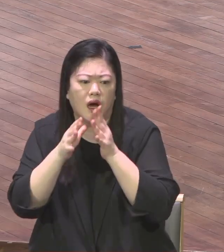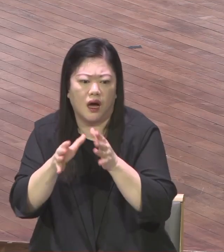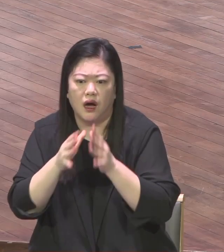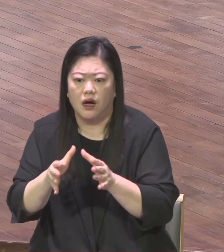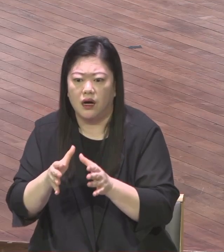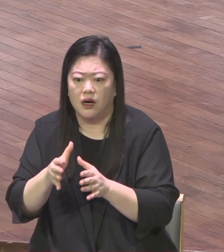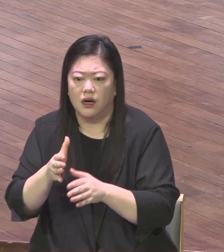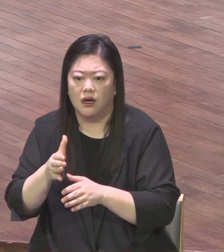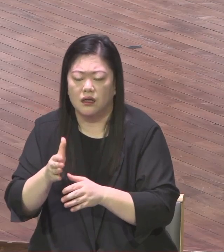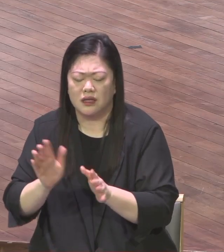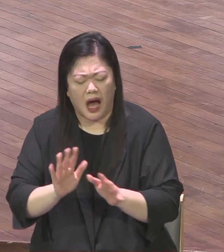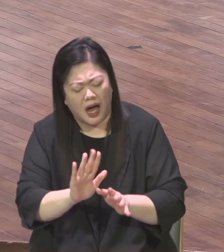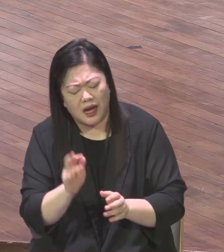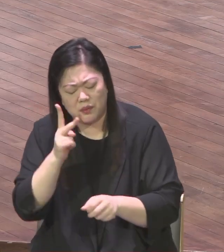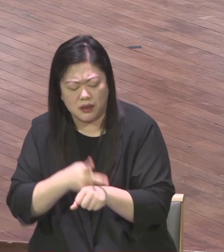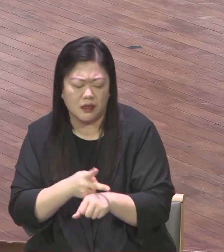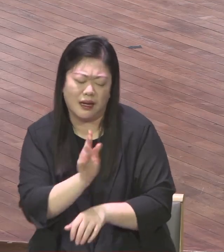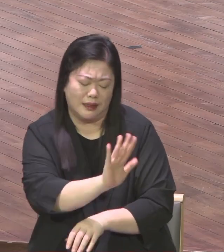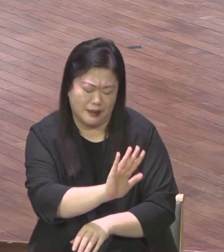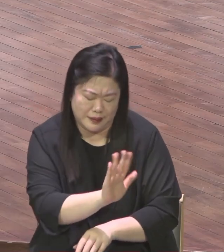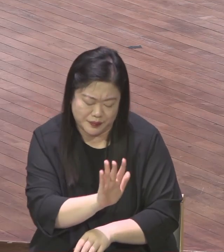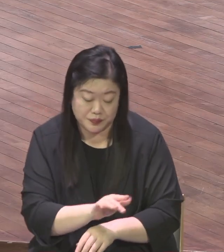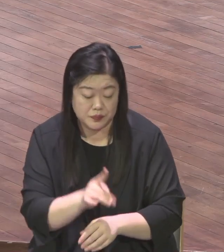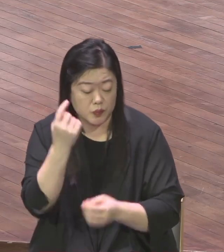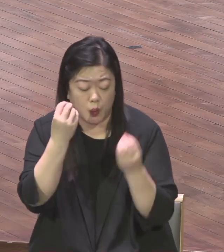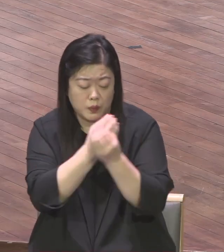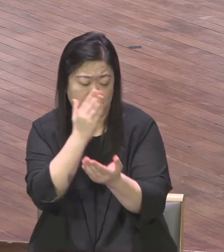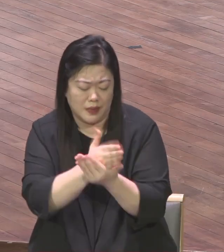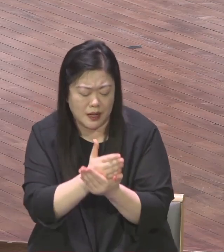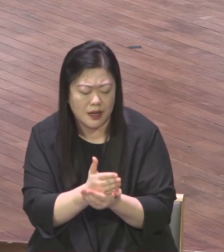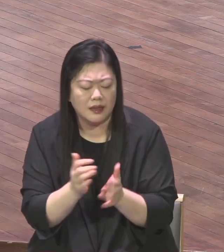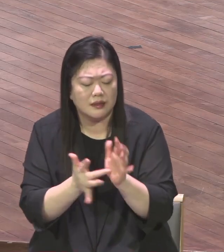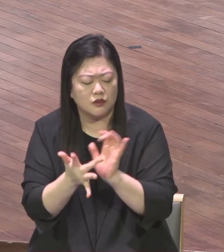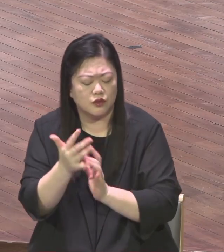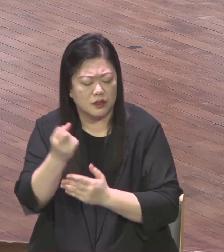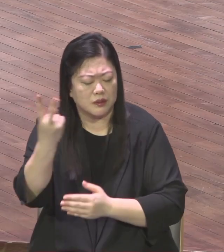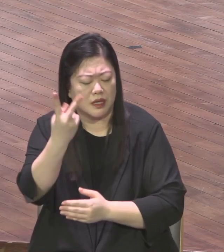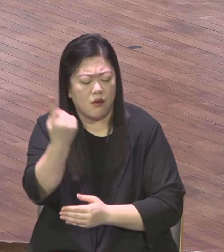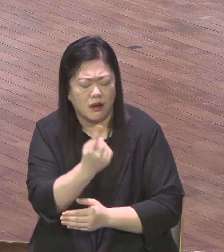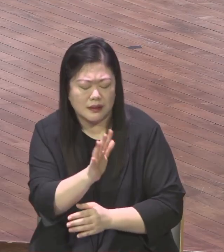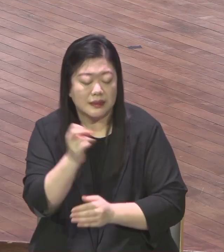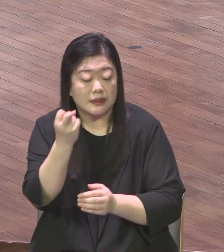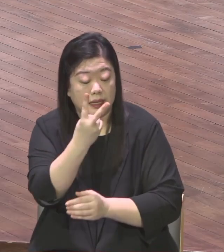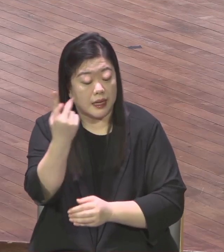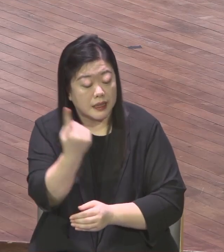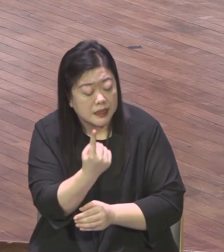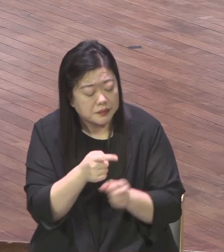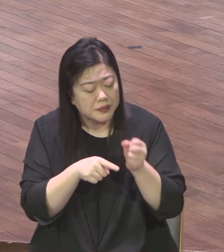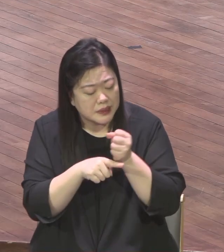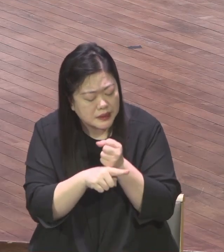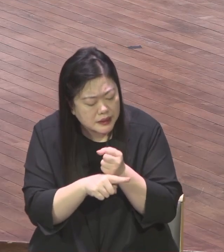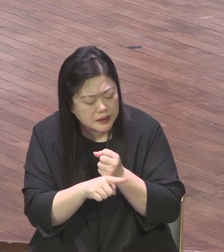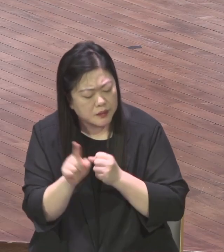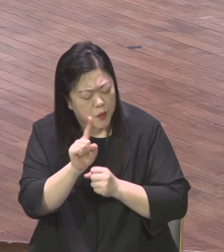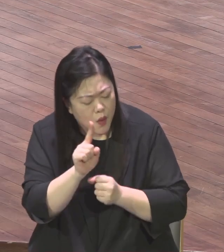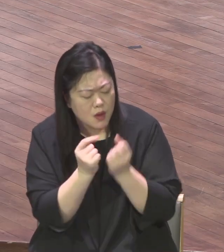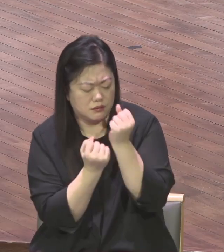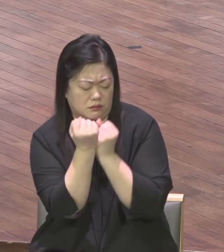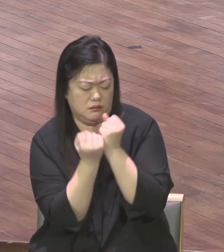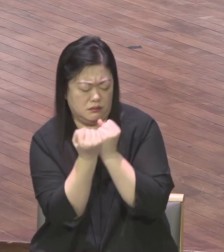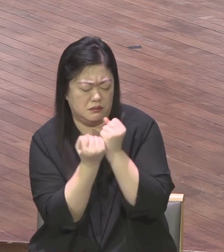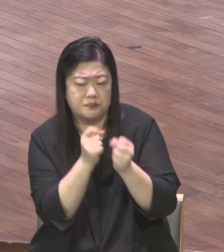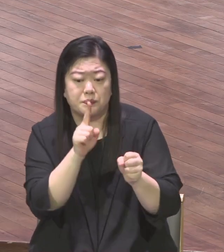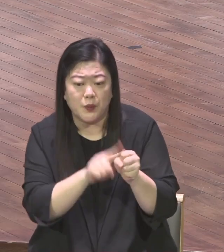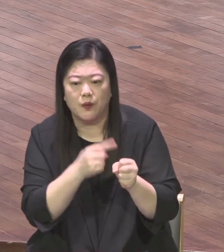교회 성도들이 오해한 재림관에 대해서 이걸 고쳐주기 위해서 이 편지를 쓰신